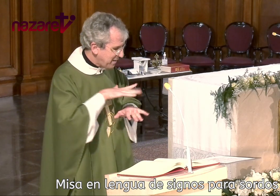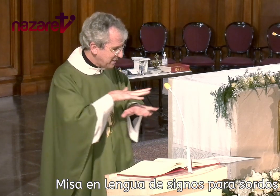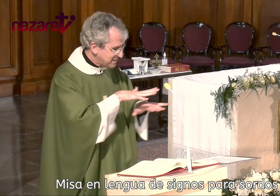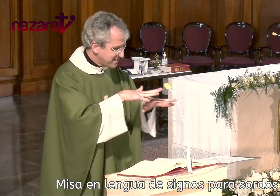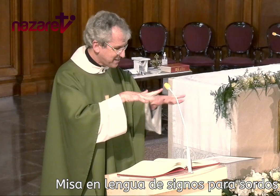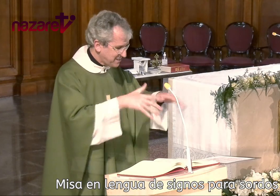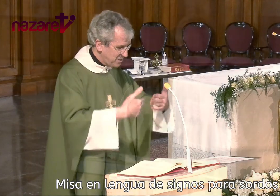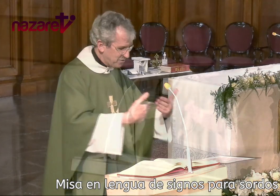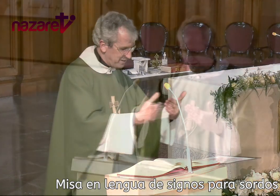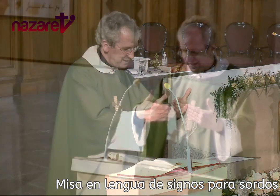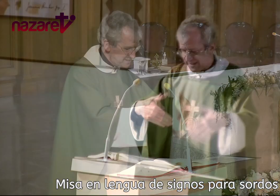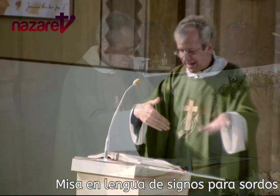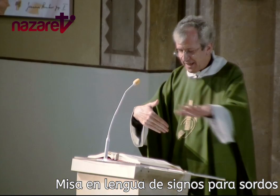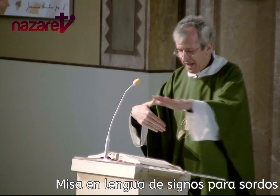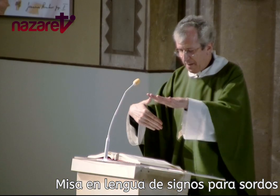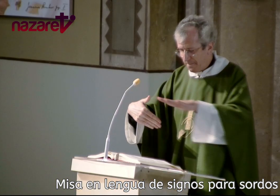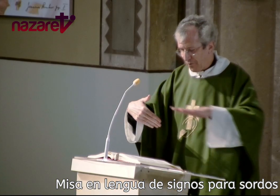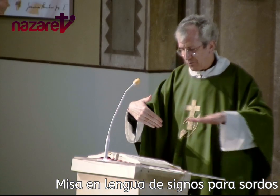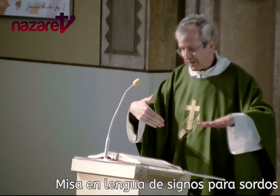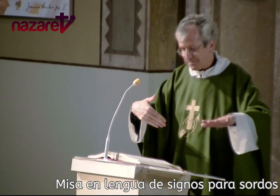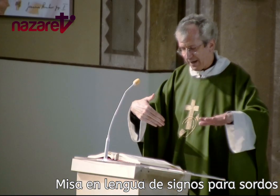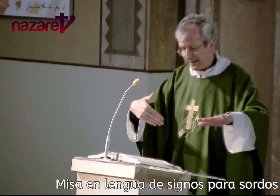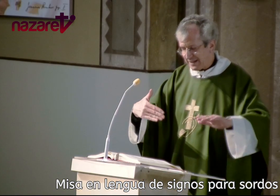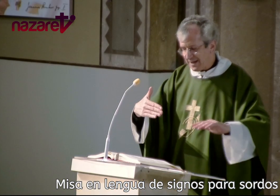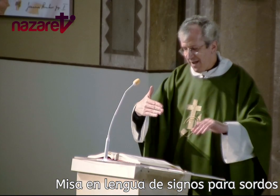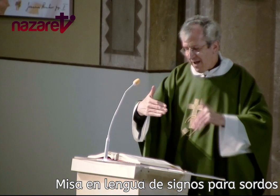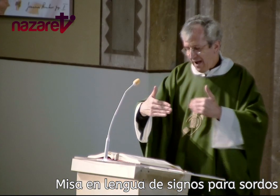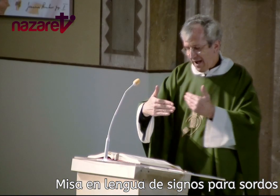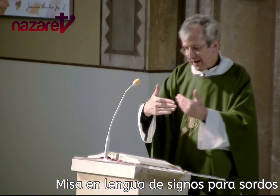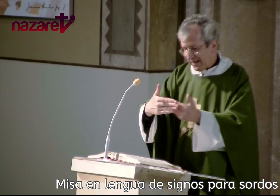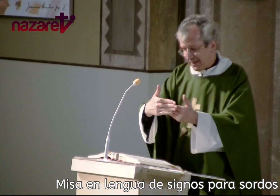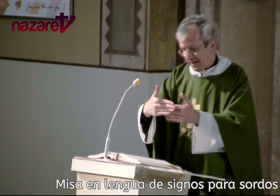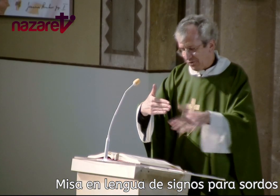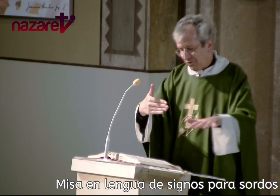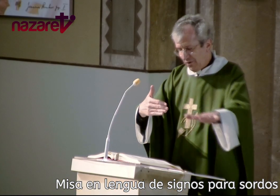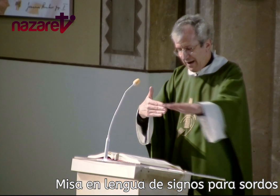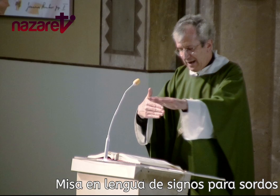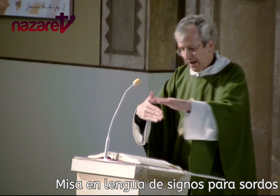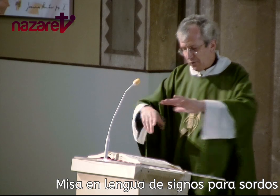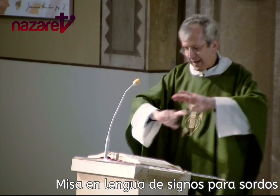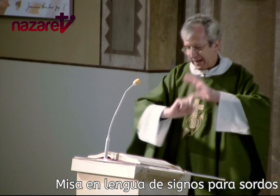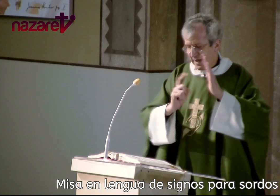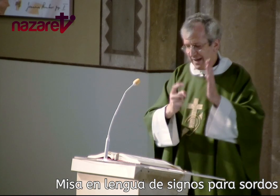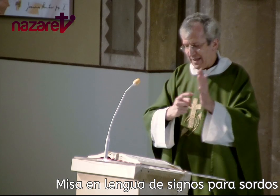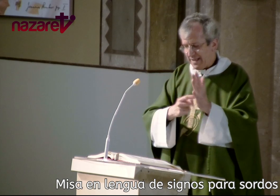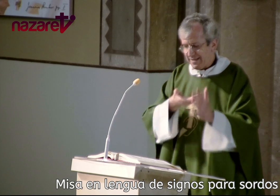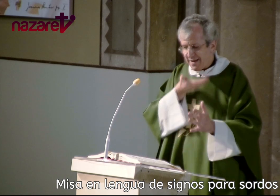se extendió enseguida por todas partes alcanzando la comarca entera